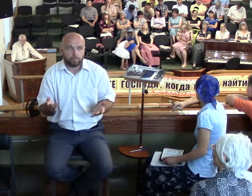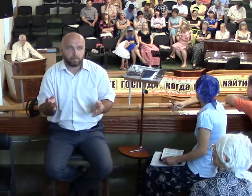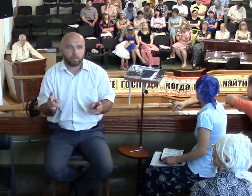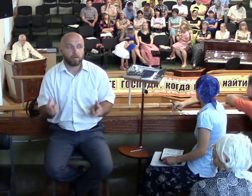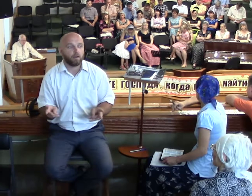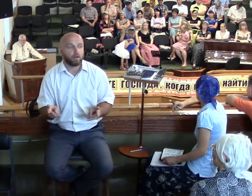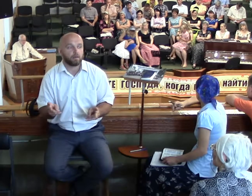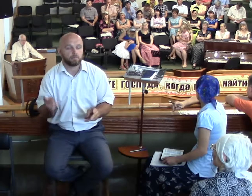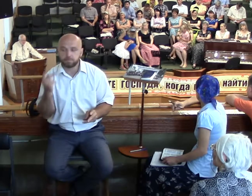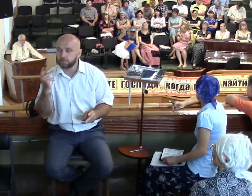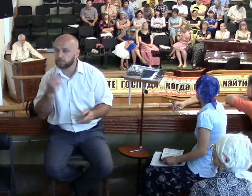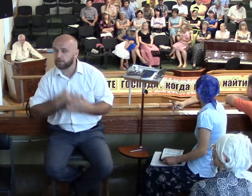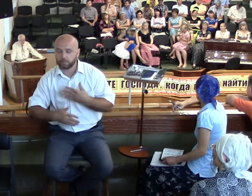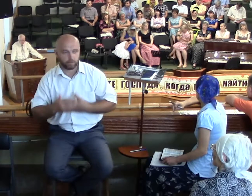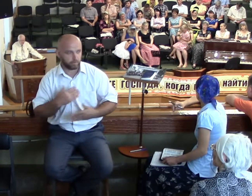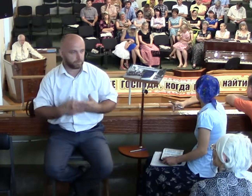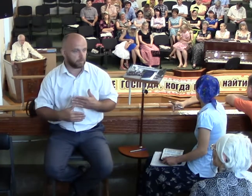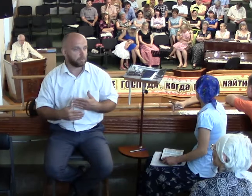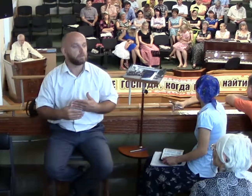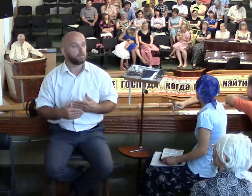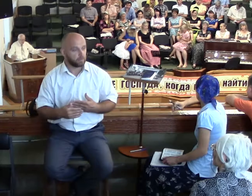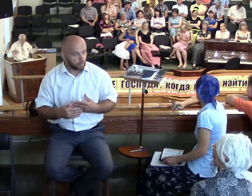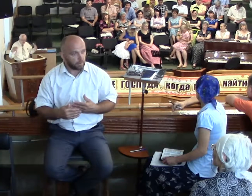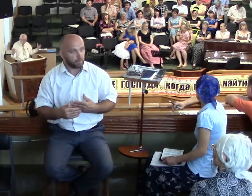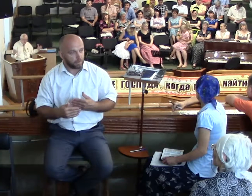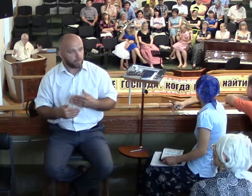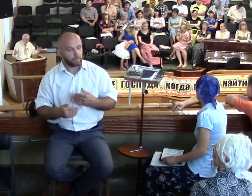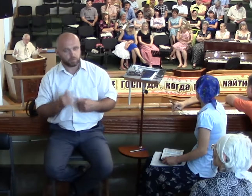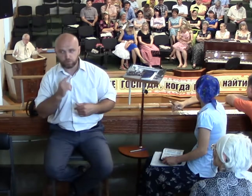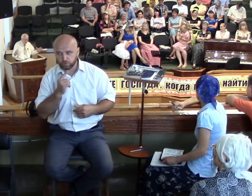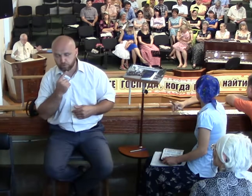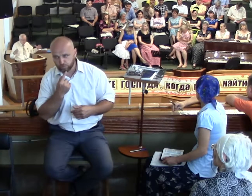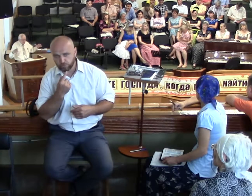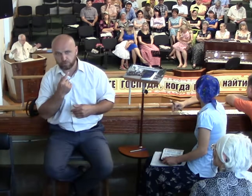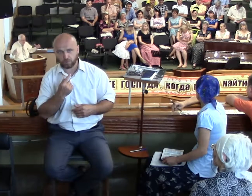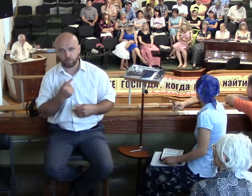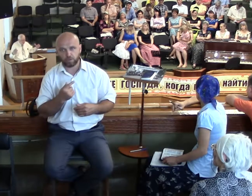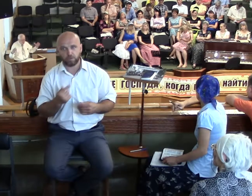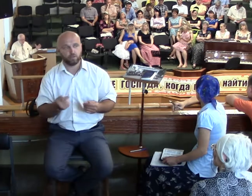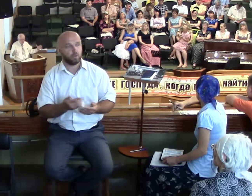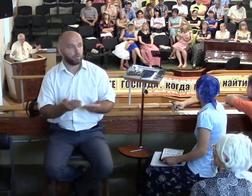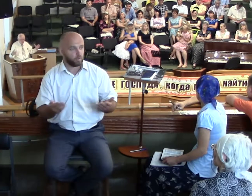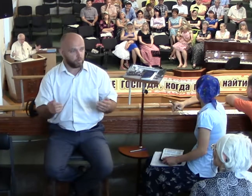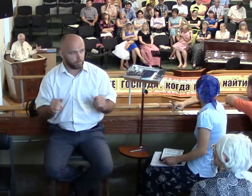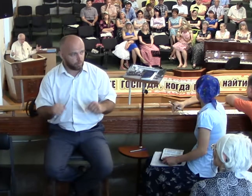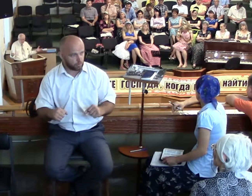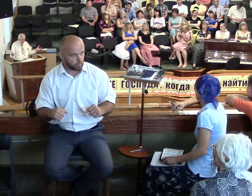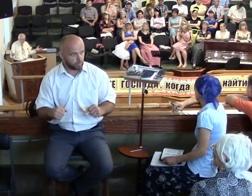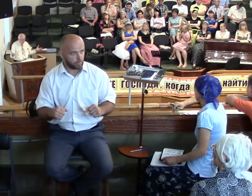известный проповедник, миссионер в Америке жил. И там, знаете, дома строились теплые,